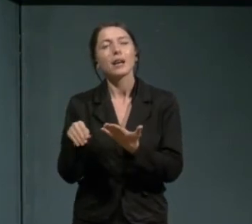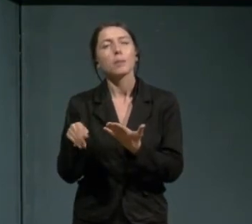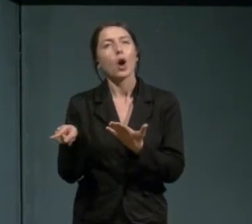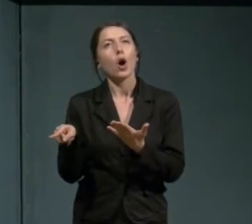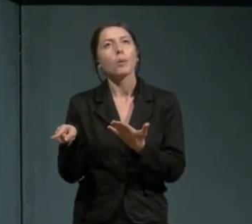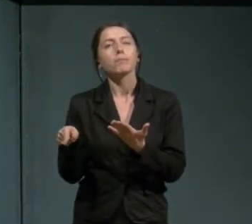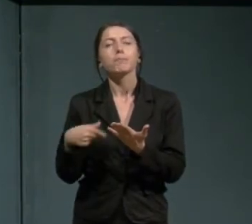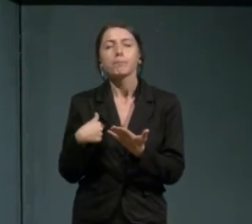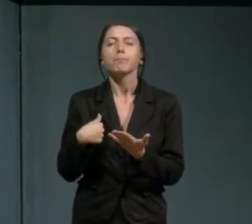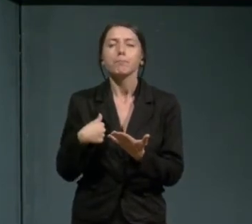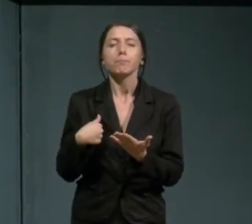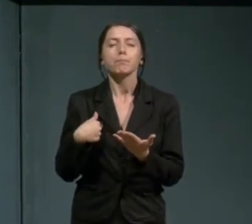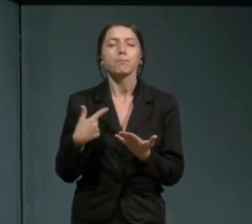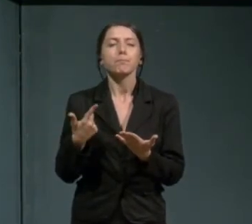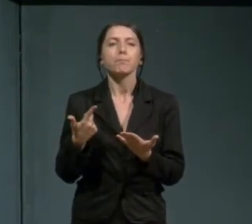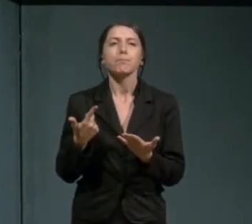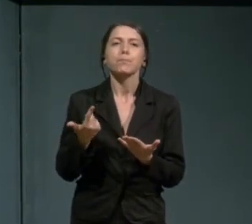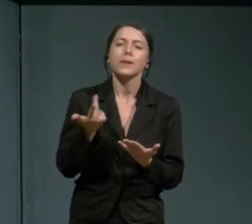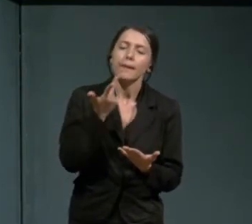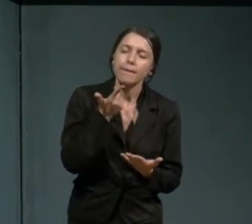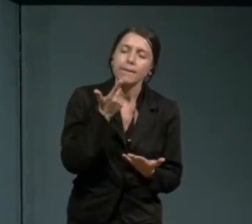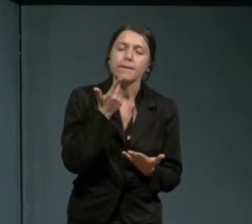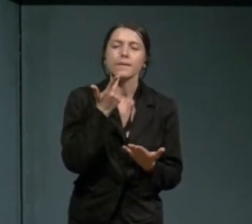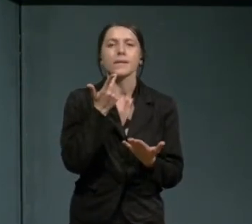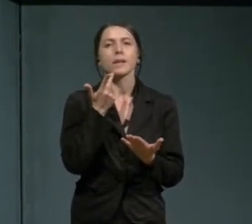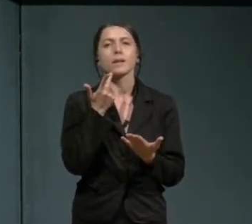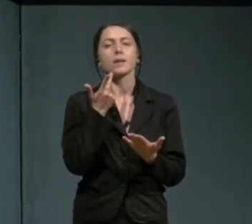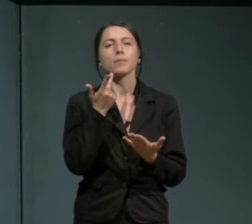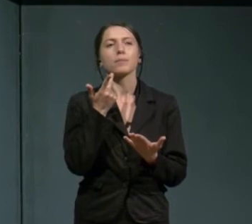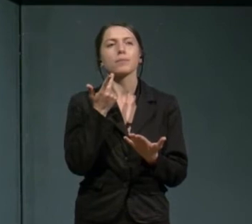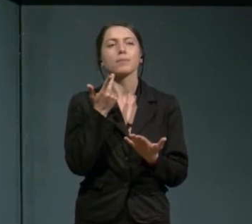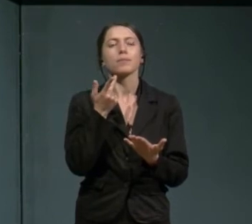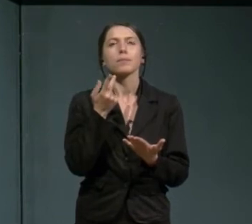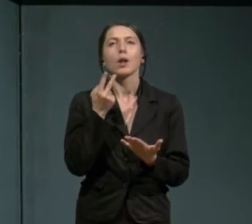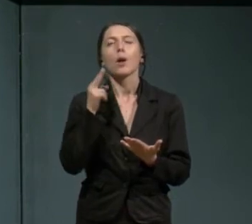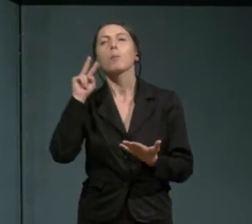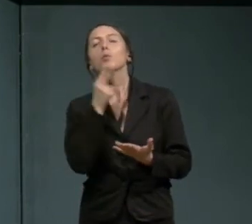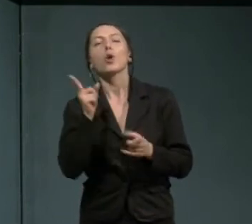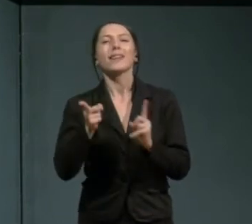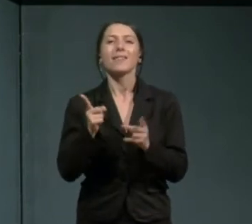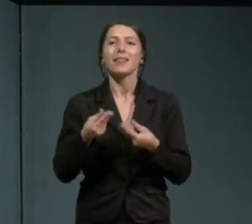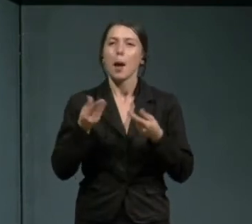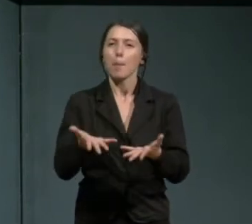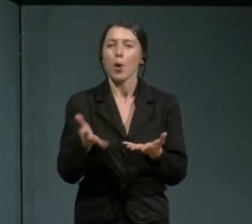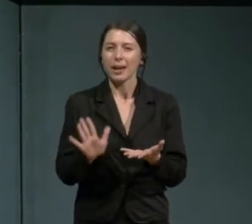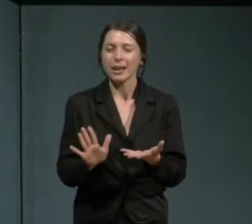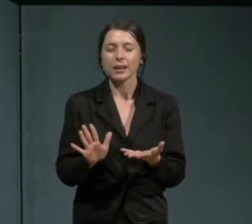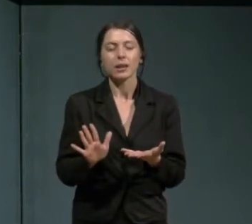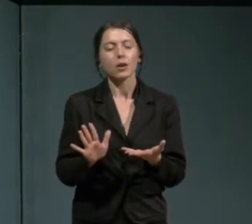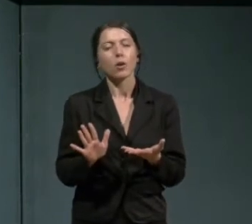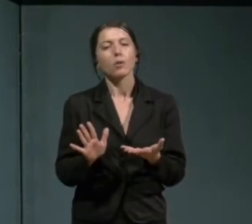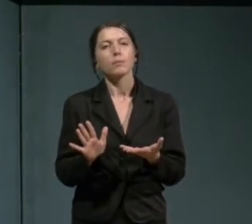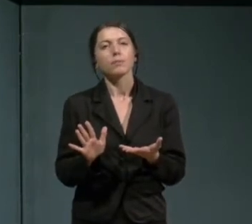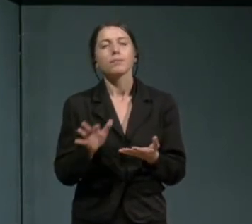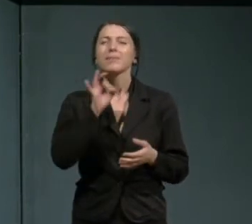di prendere la parola sul piano politico ea volte